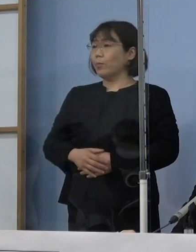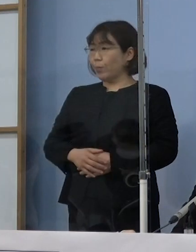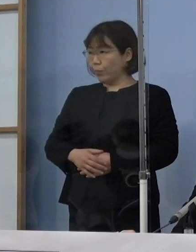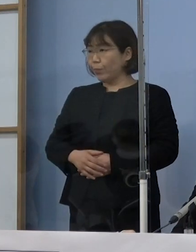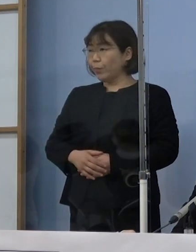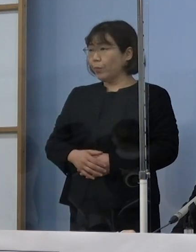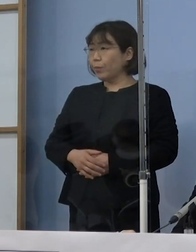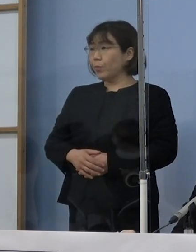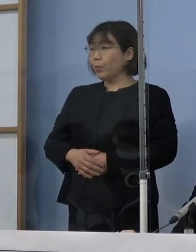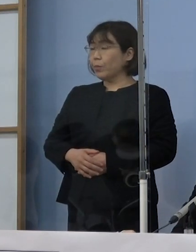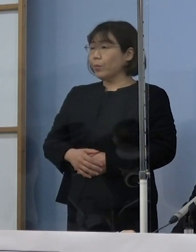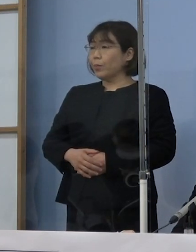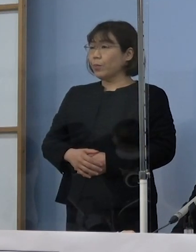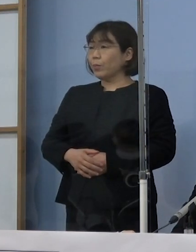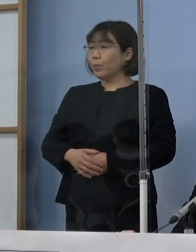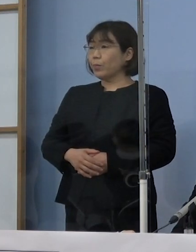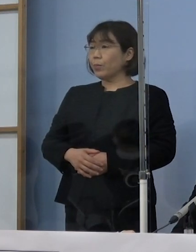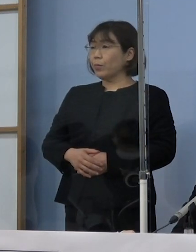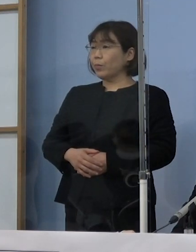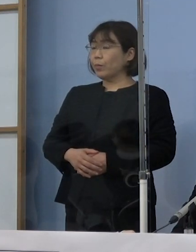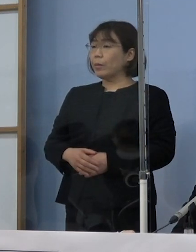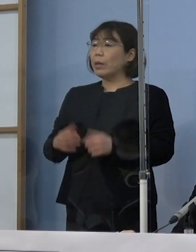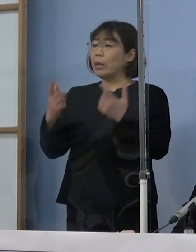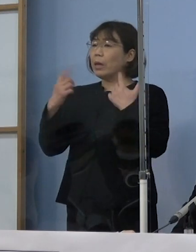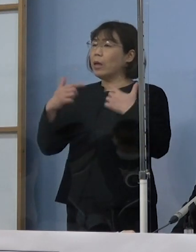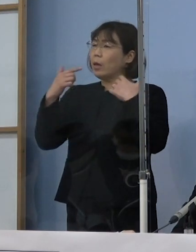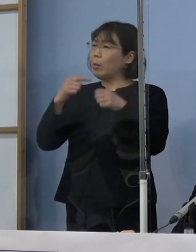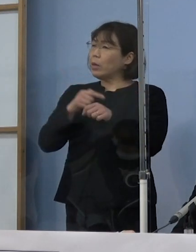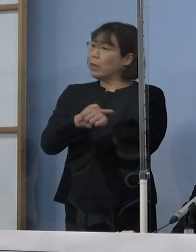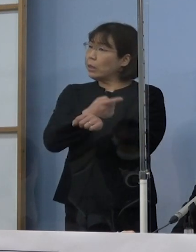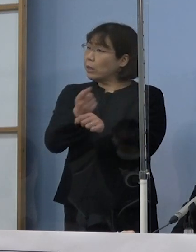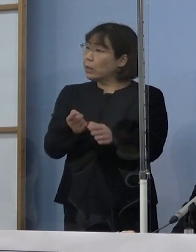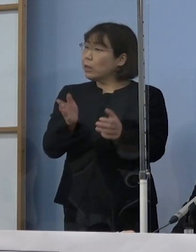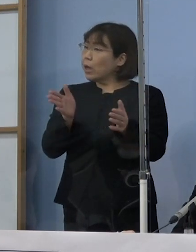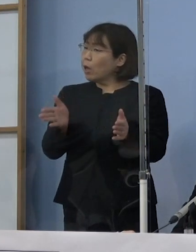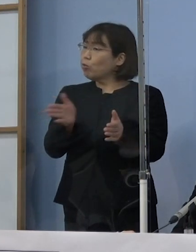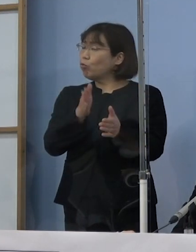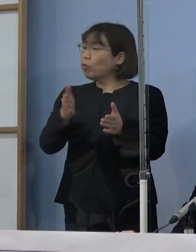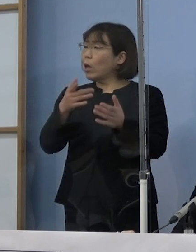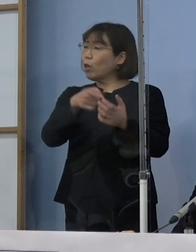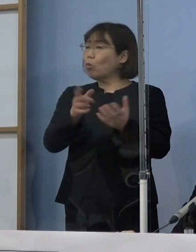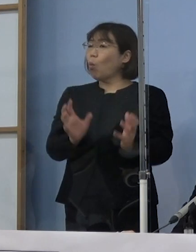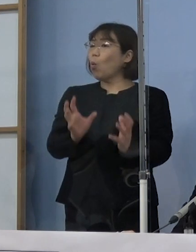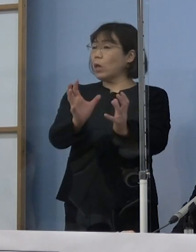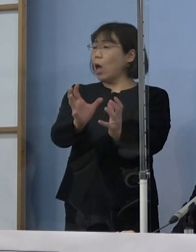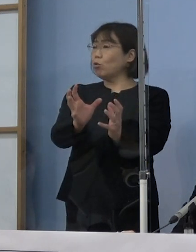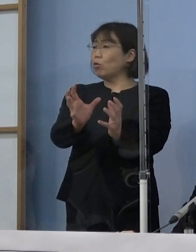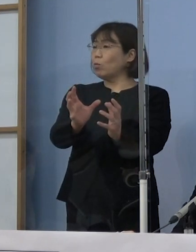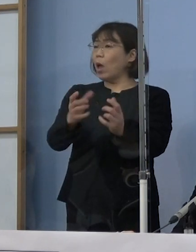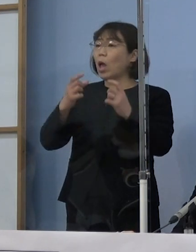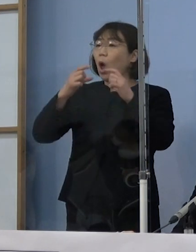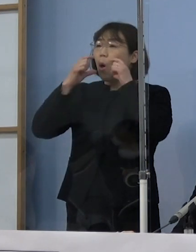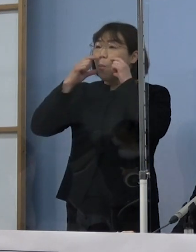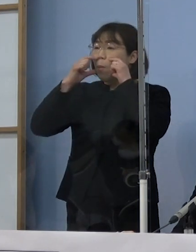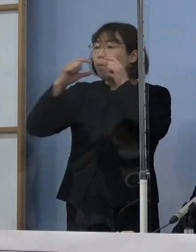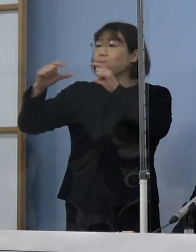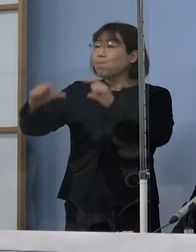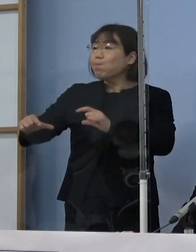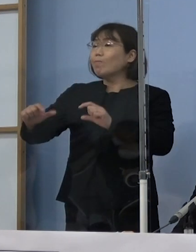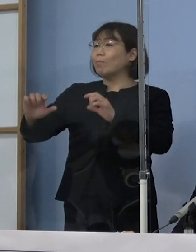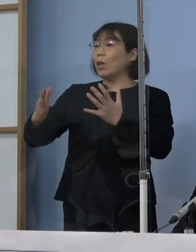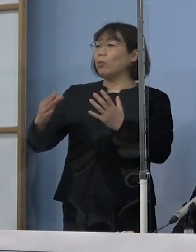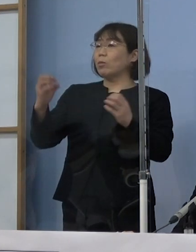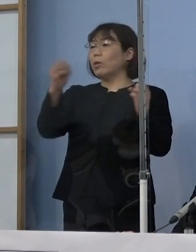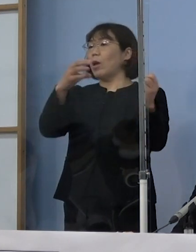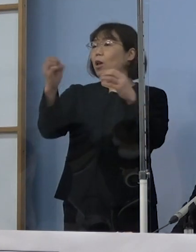ようでございまして、毎日1時間程度そこに集まってマスクなしで会話をしてお